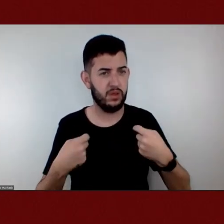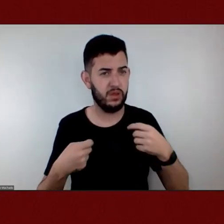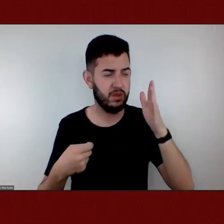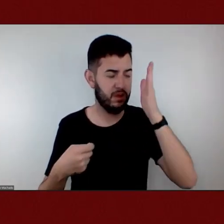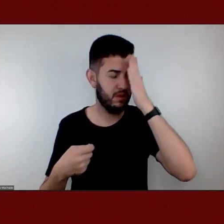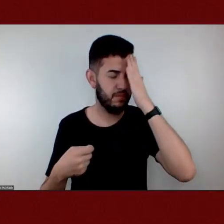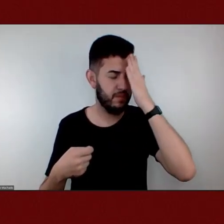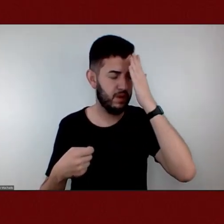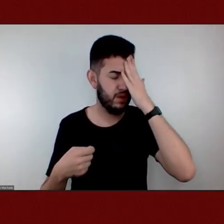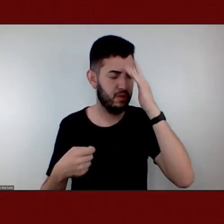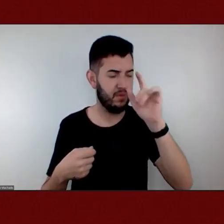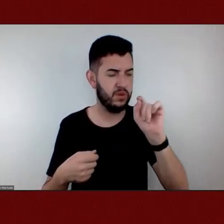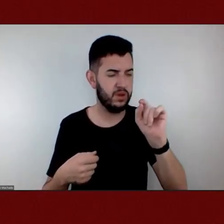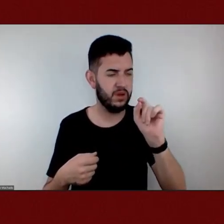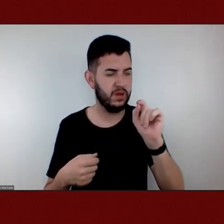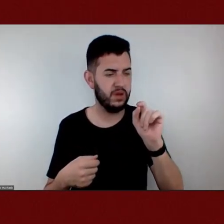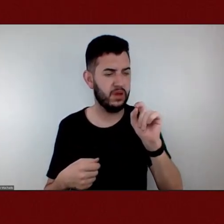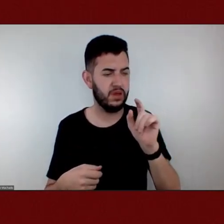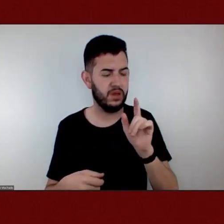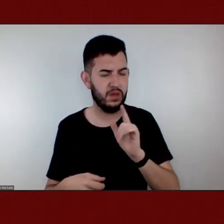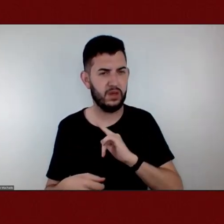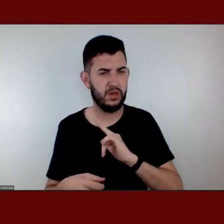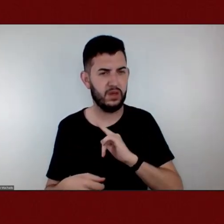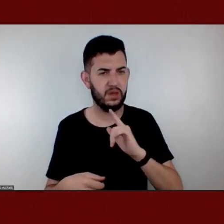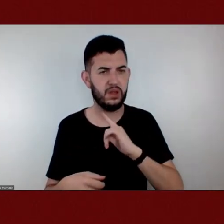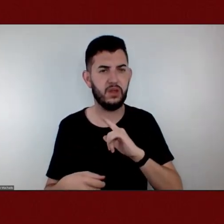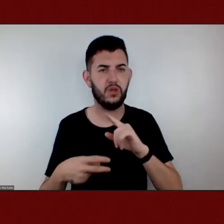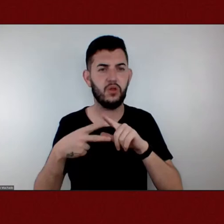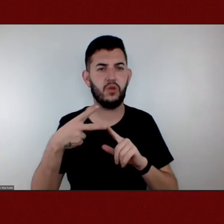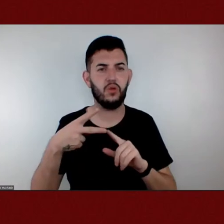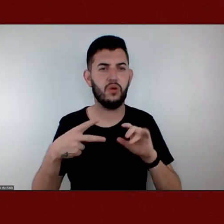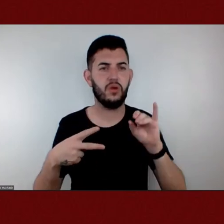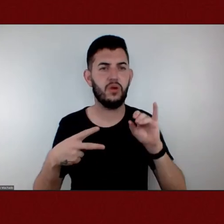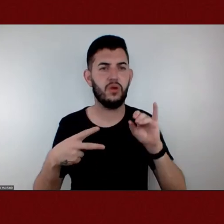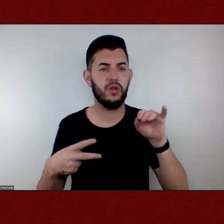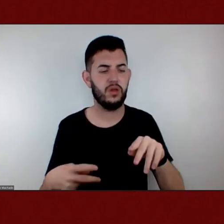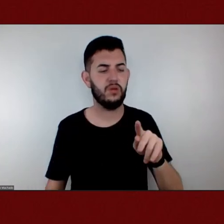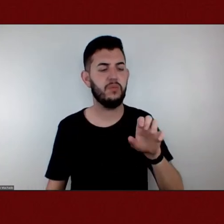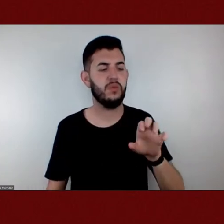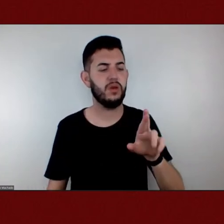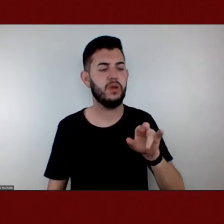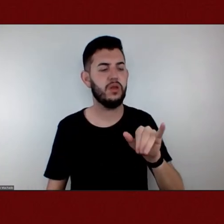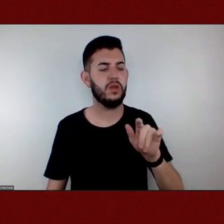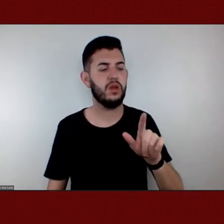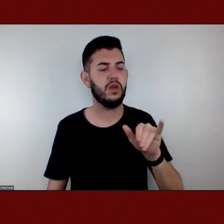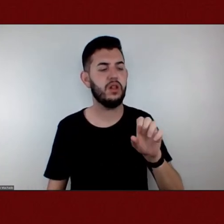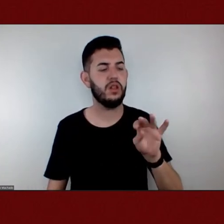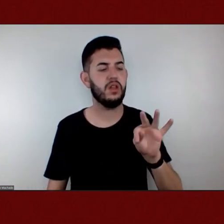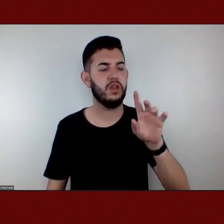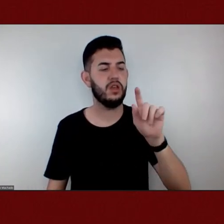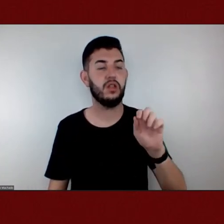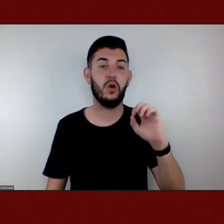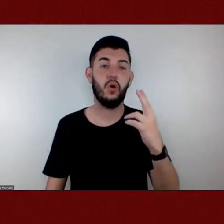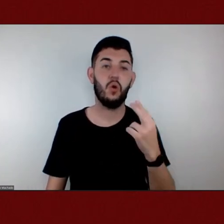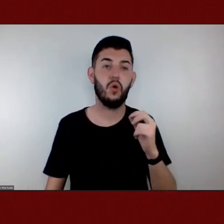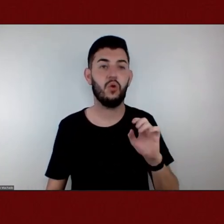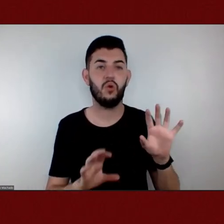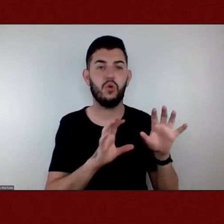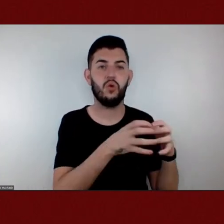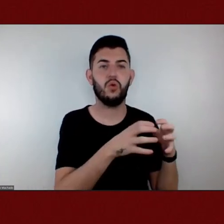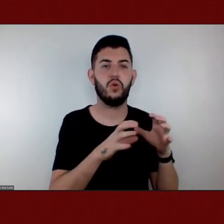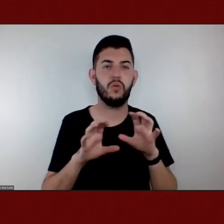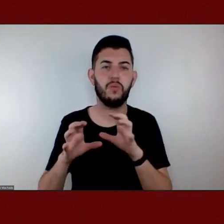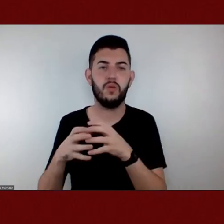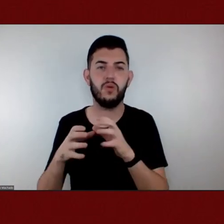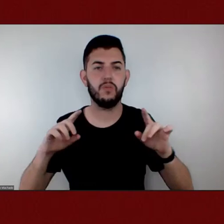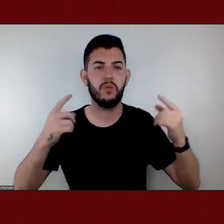de dois grandes imperialismos ou de duas organizações que se confrontavam naquilo que foi denominado de